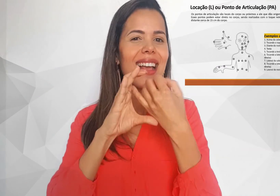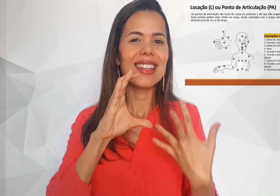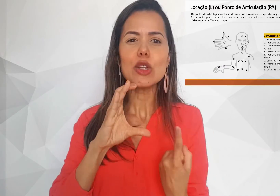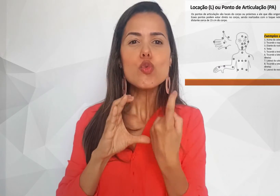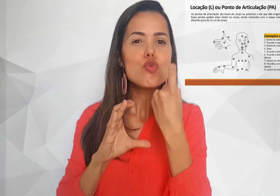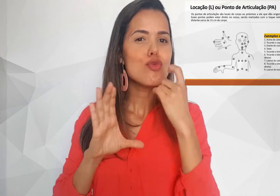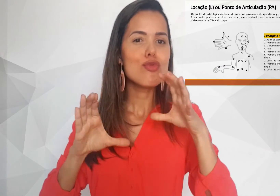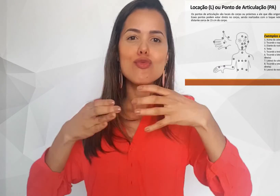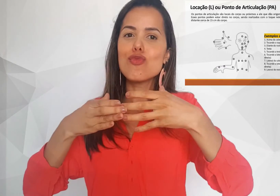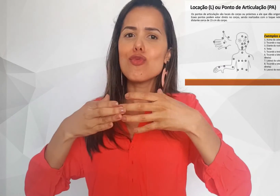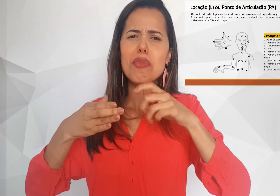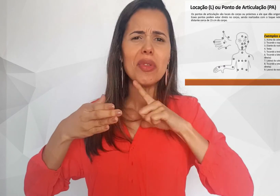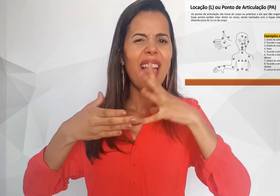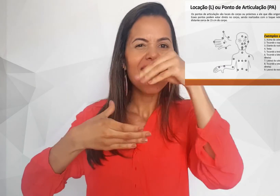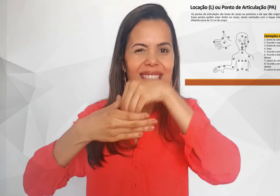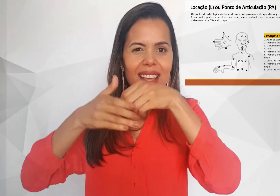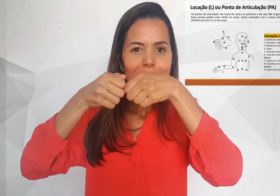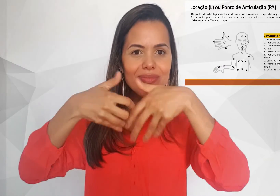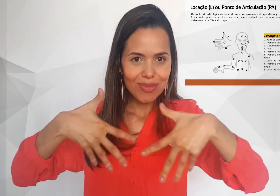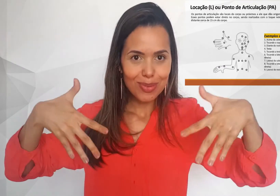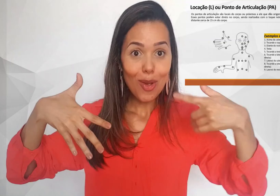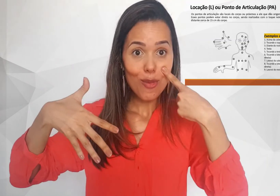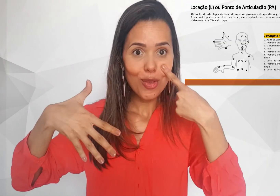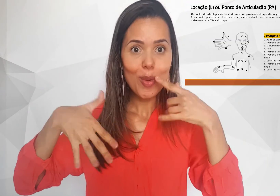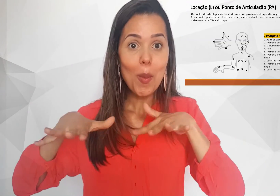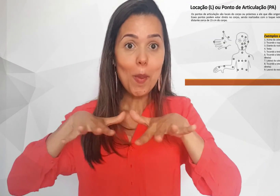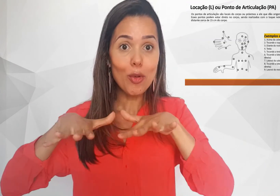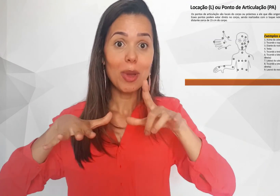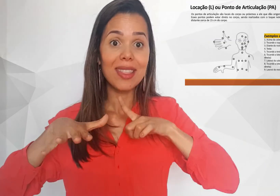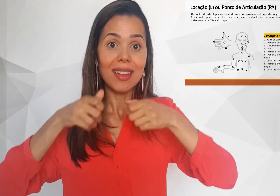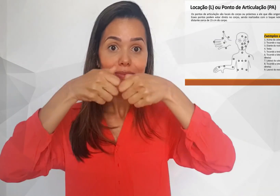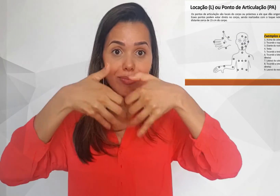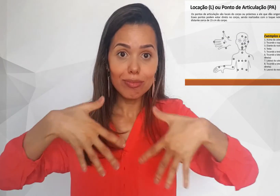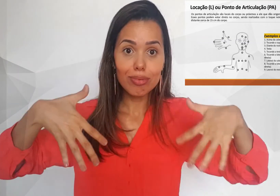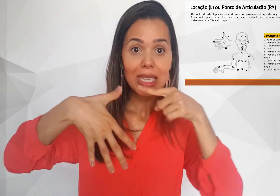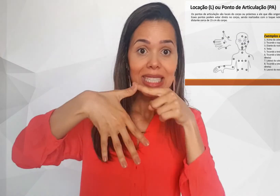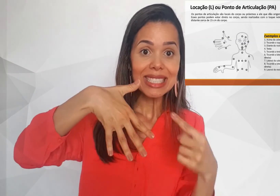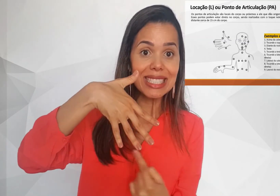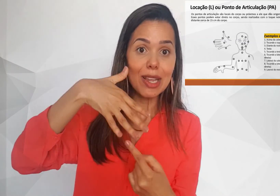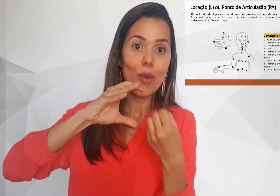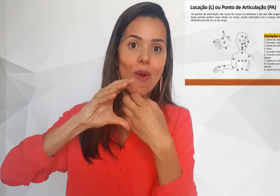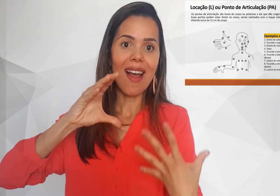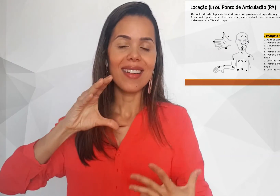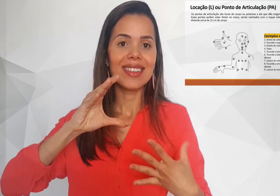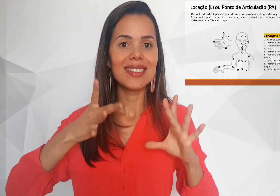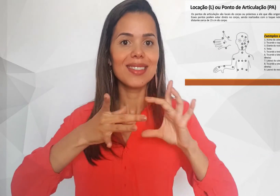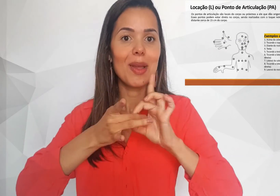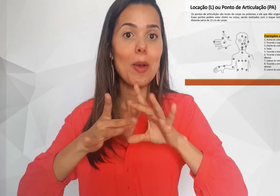um único aspecto ser descrito a partir de características diversas, tá vendo? Aqui, para movimento, nós temos 5 características inerentes a